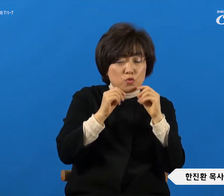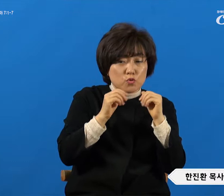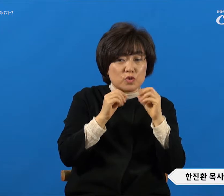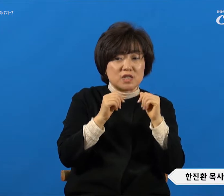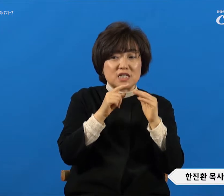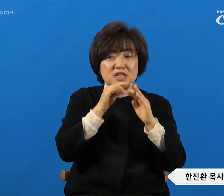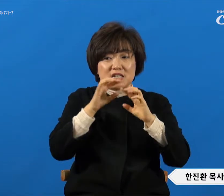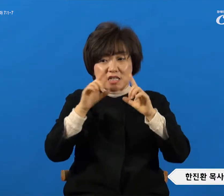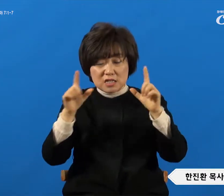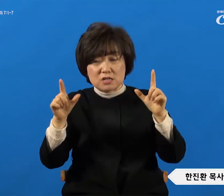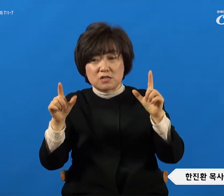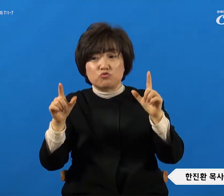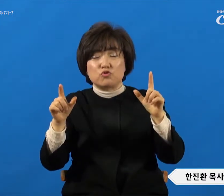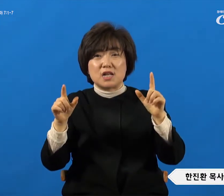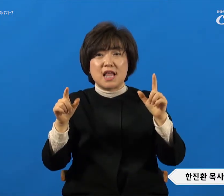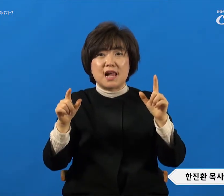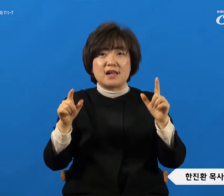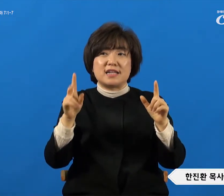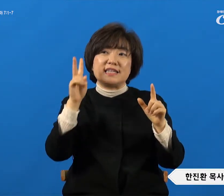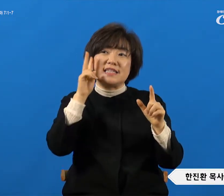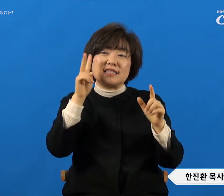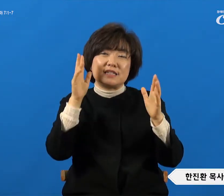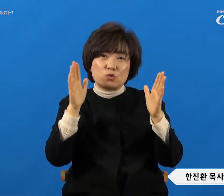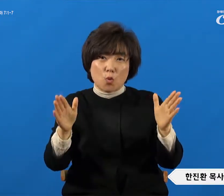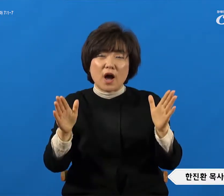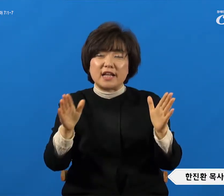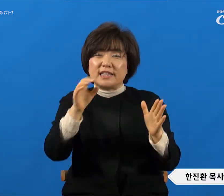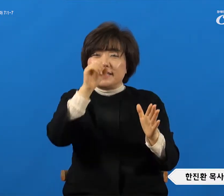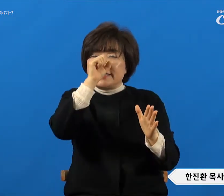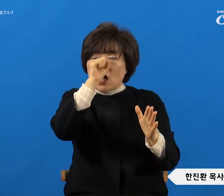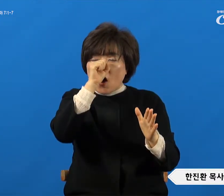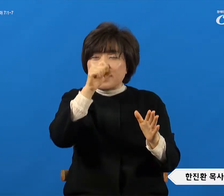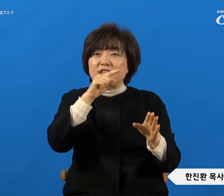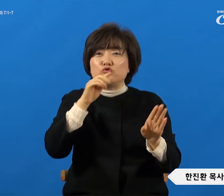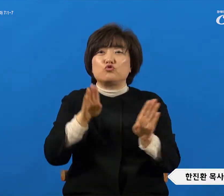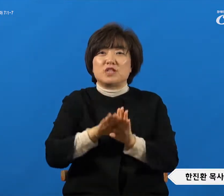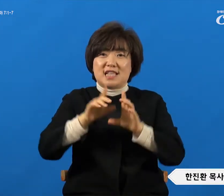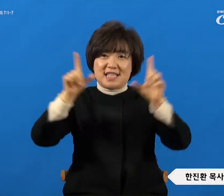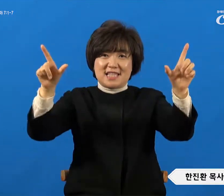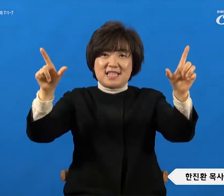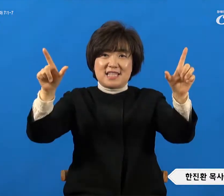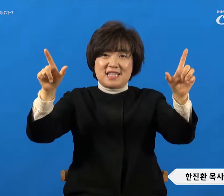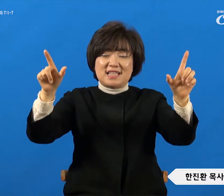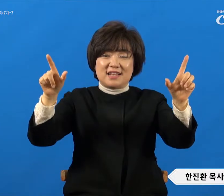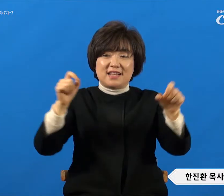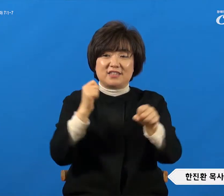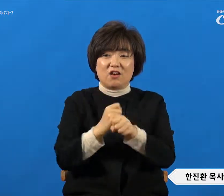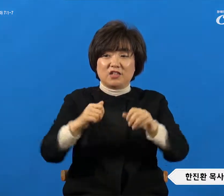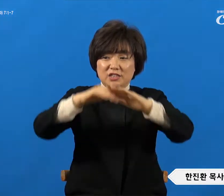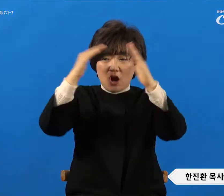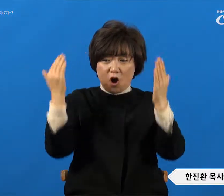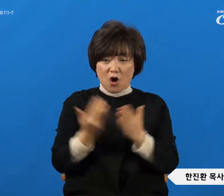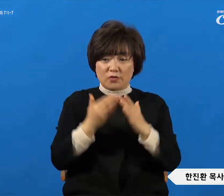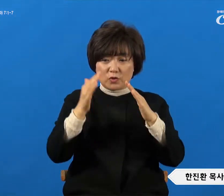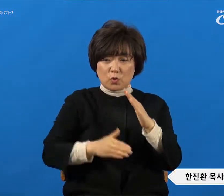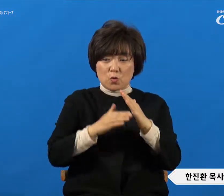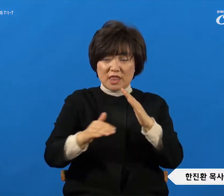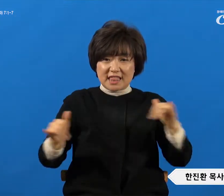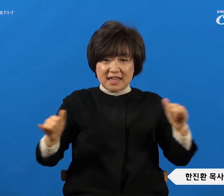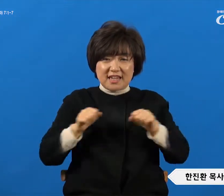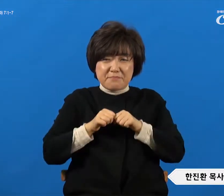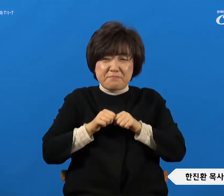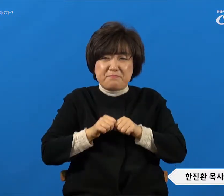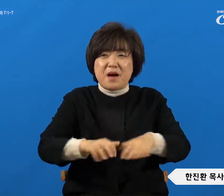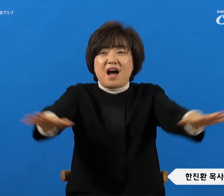선한 이웃 주간이라고 이름을 붙이고는 전 교인들이 지역에 나가서 봉사를 합니다. 다락방별로